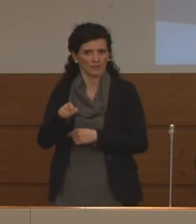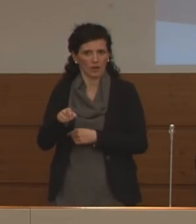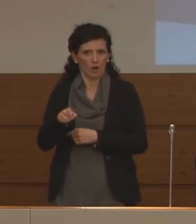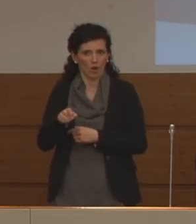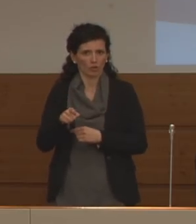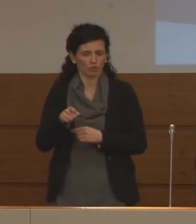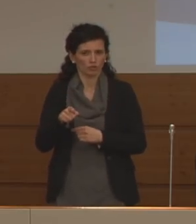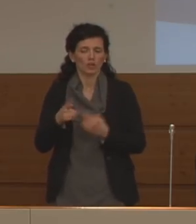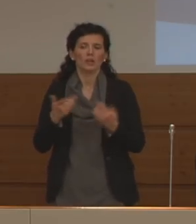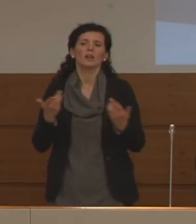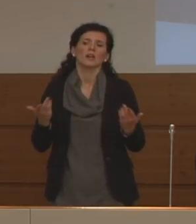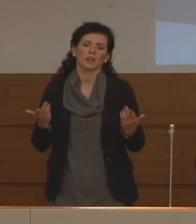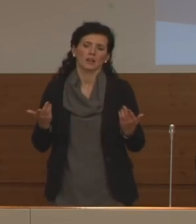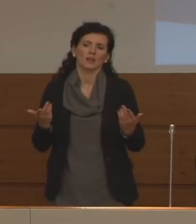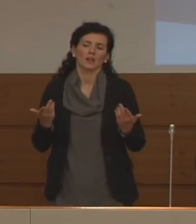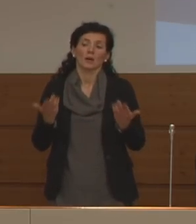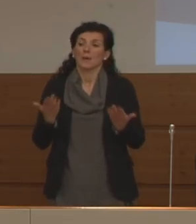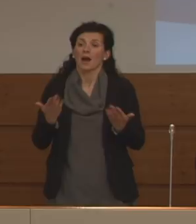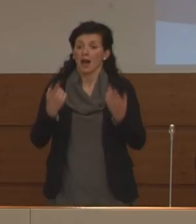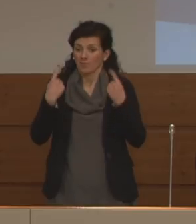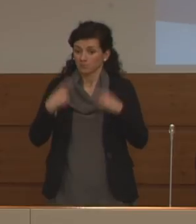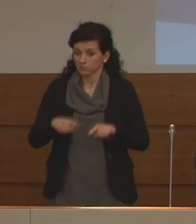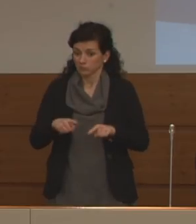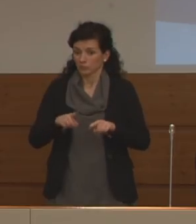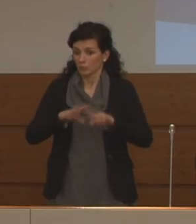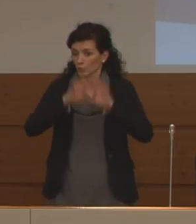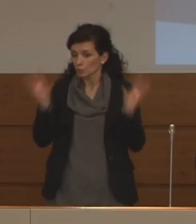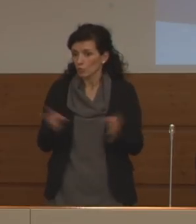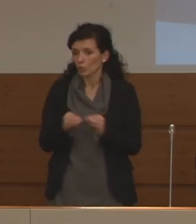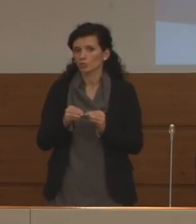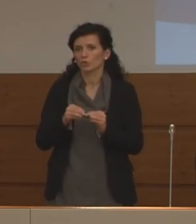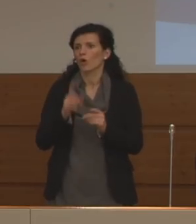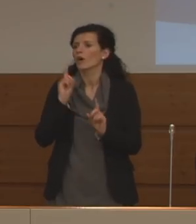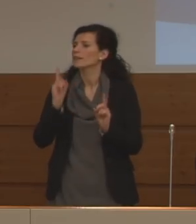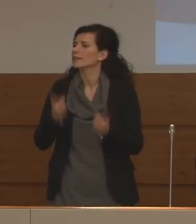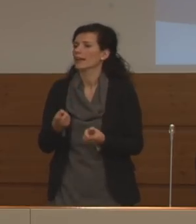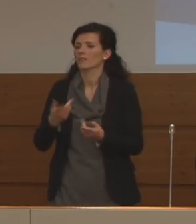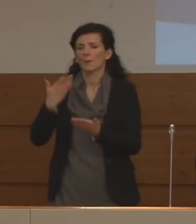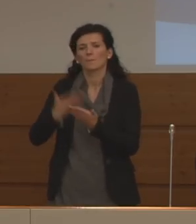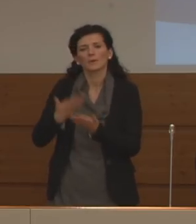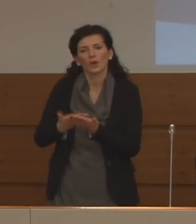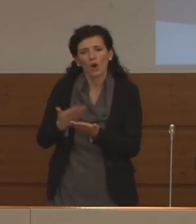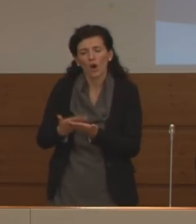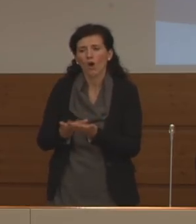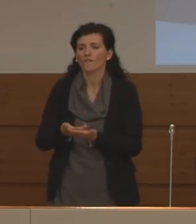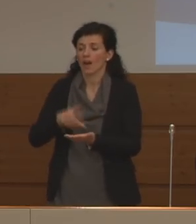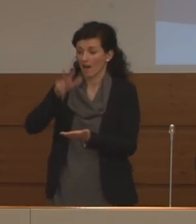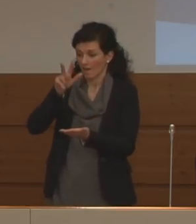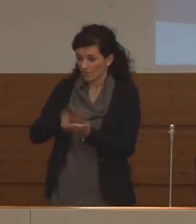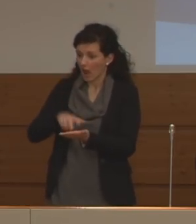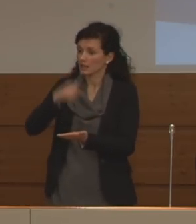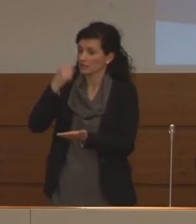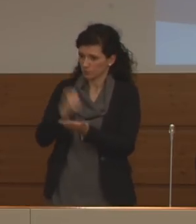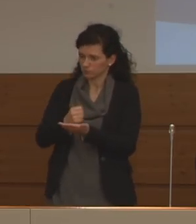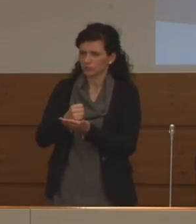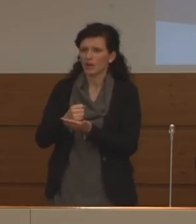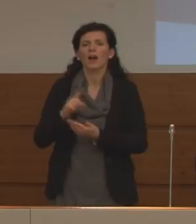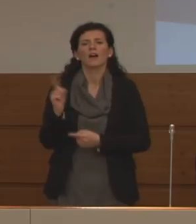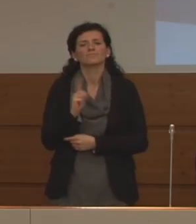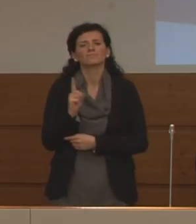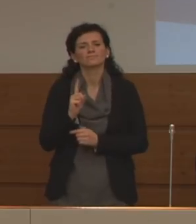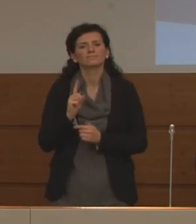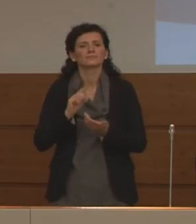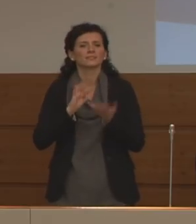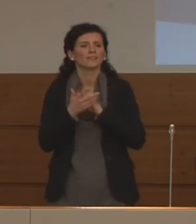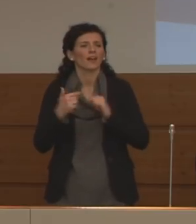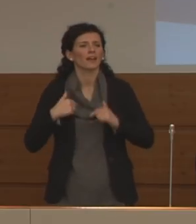tutto deve essere approvato e validato perché se no altrimenti rischiamo di dare ai cittadini